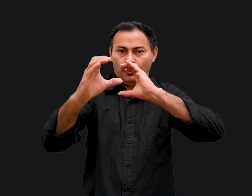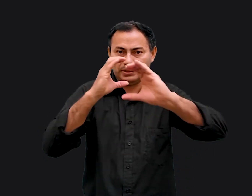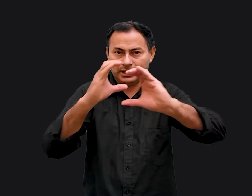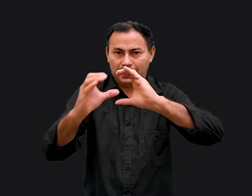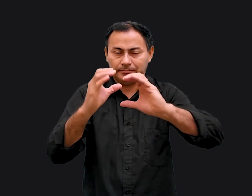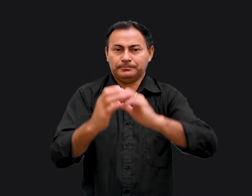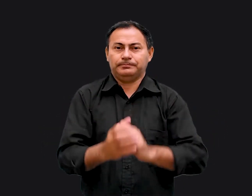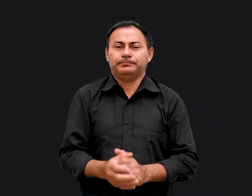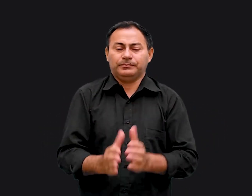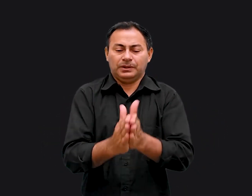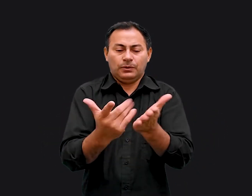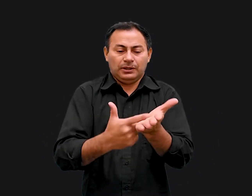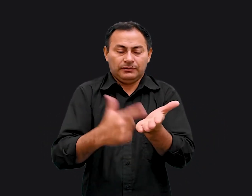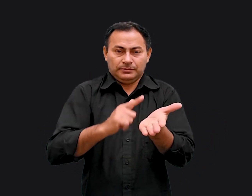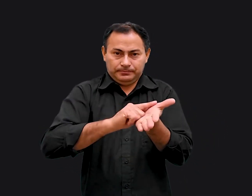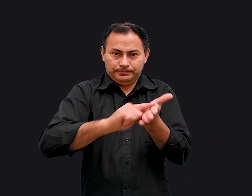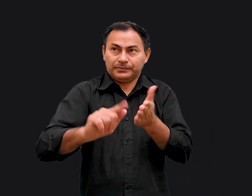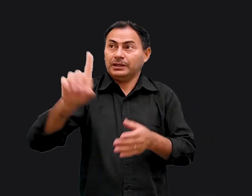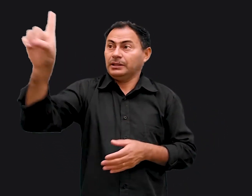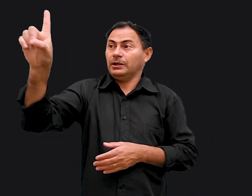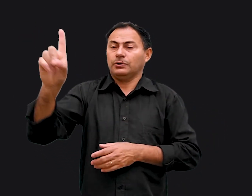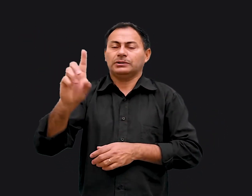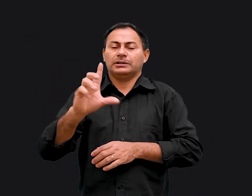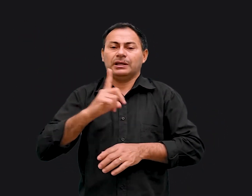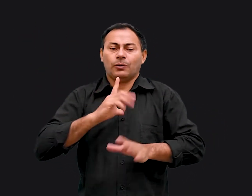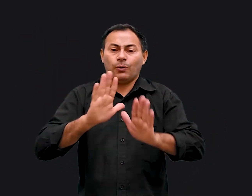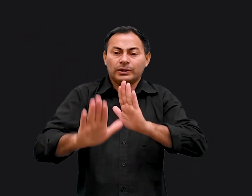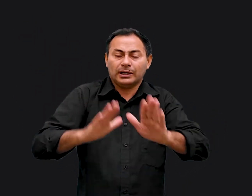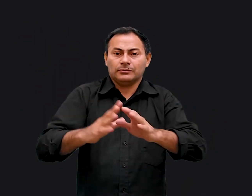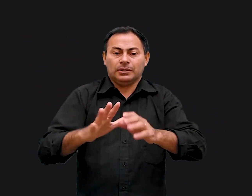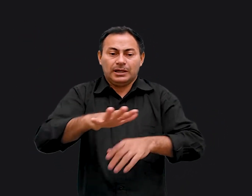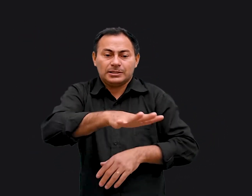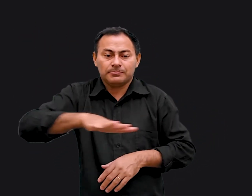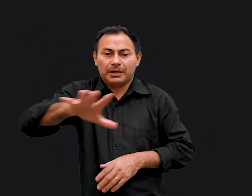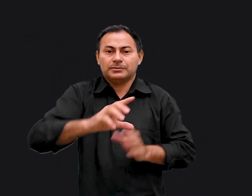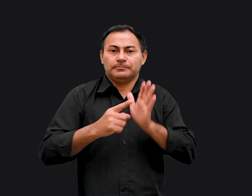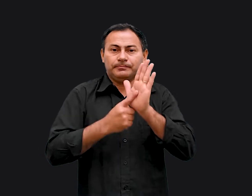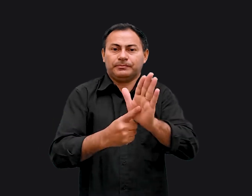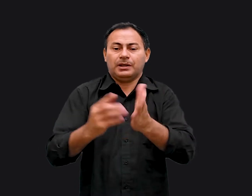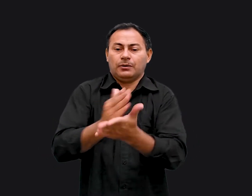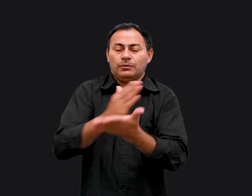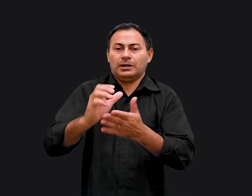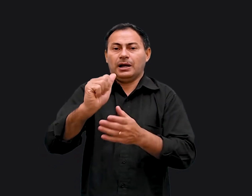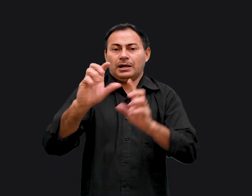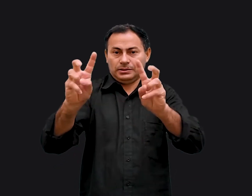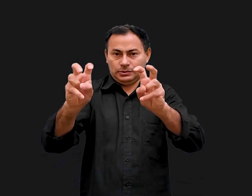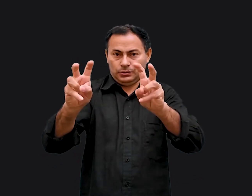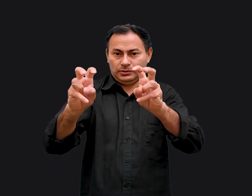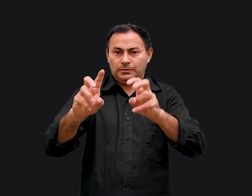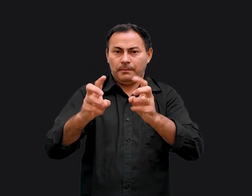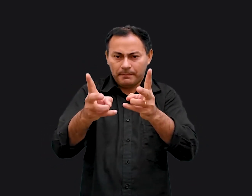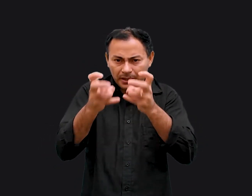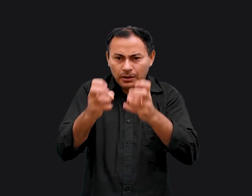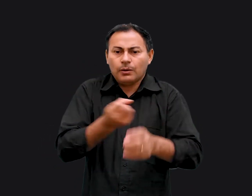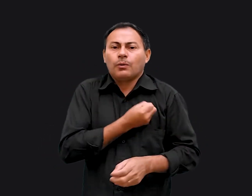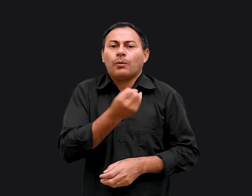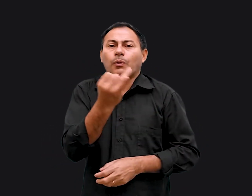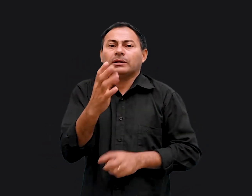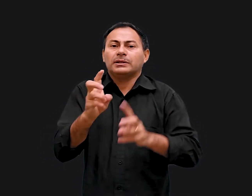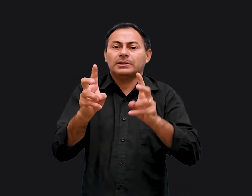comunicar. No livro de Gênesis, Deus é bastante cuidadoso com o espaço que é dedicado a certos assuntos. Note quanto espaço foi